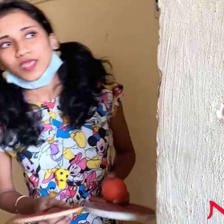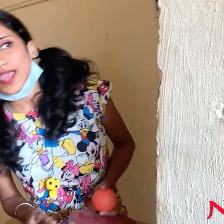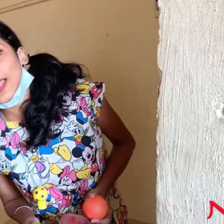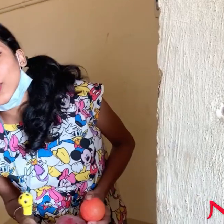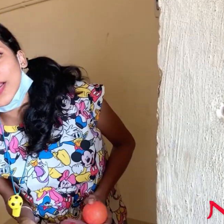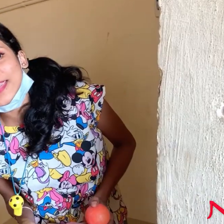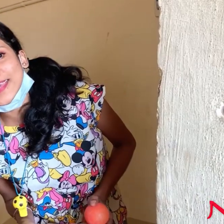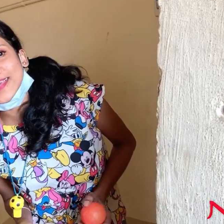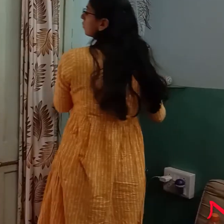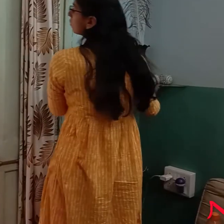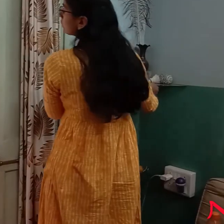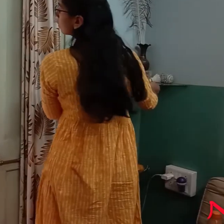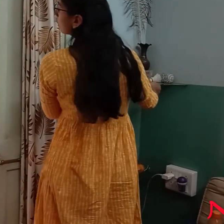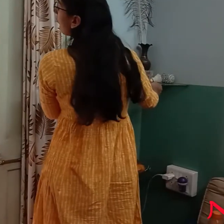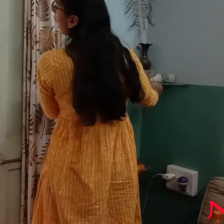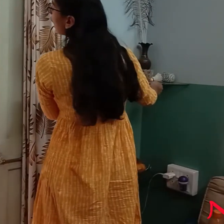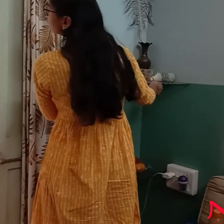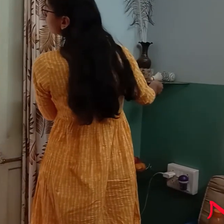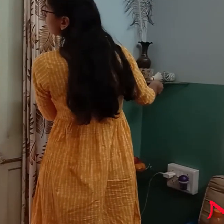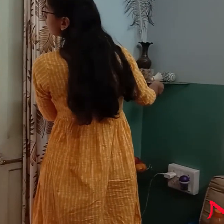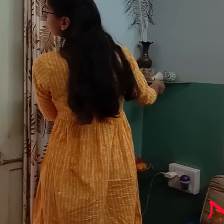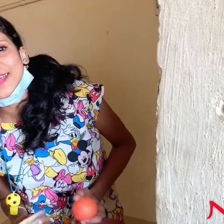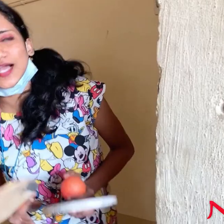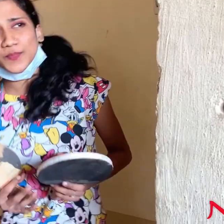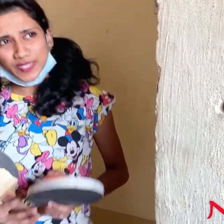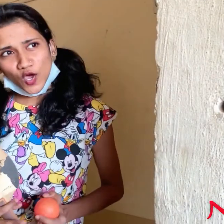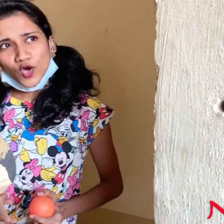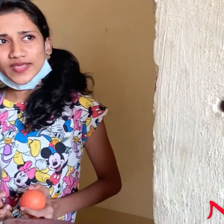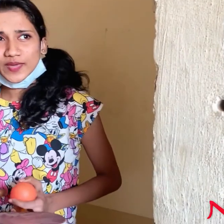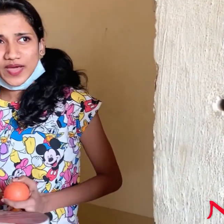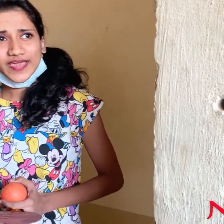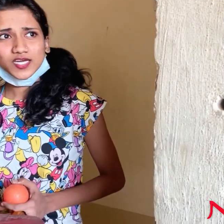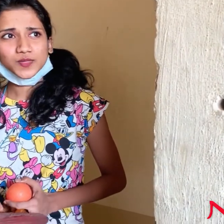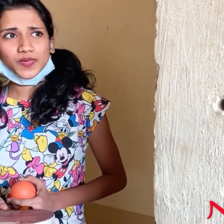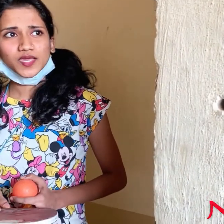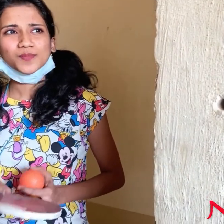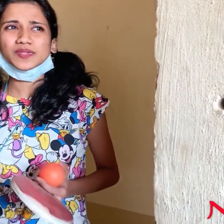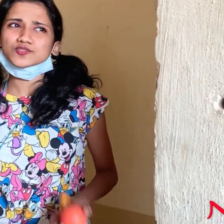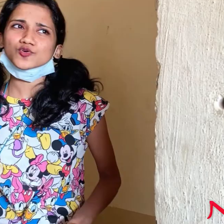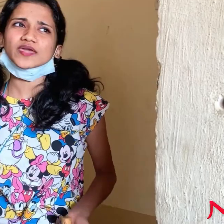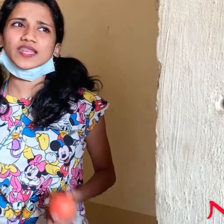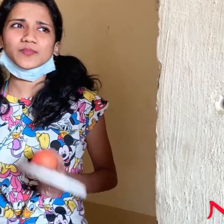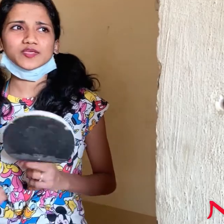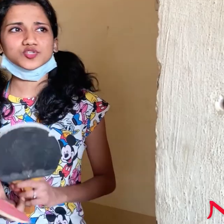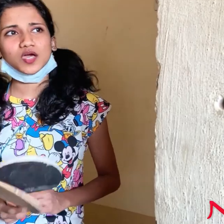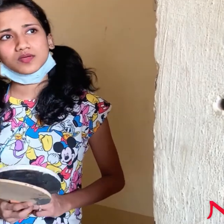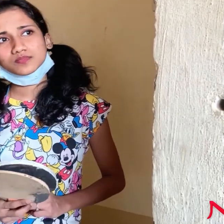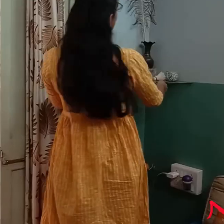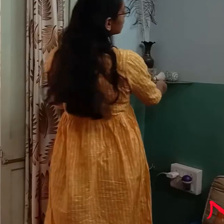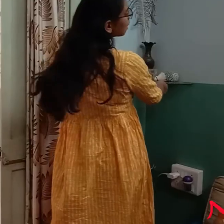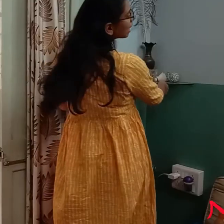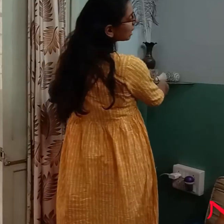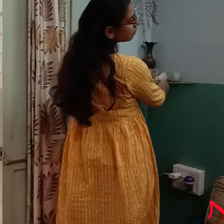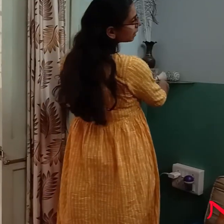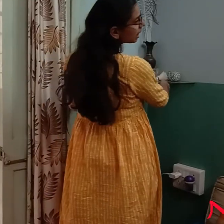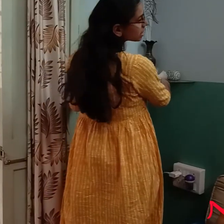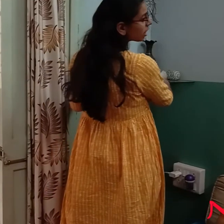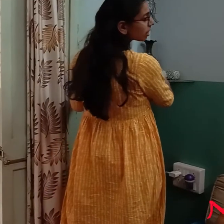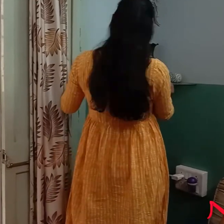हेलो आंटी हाँ निर्मिति बेटा कल्पना और हेमा है घर पे प्लीज उनको खेलने भेजो ना हेमा कल्पना जाओ खेलने